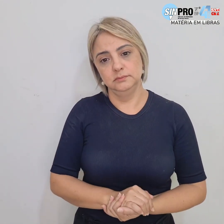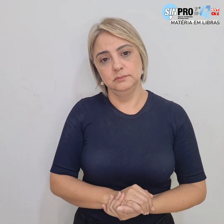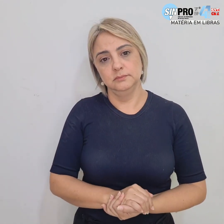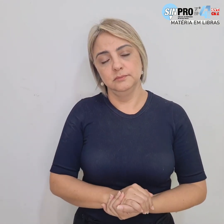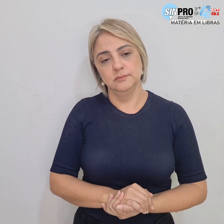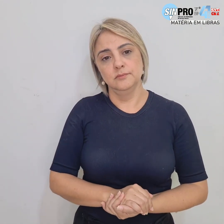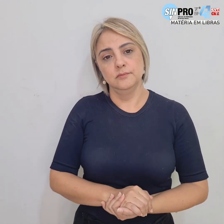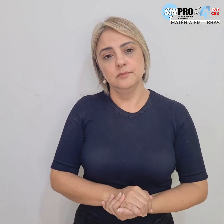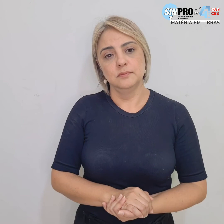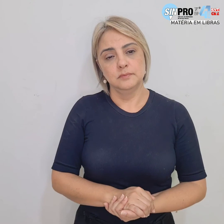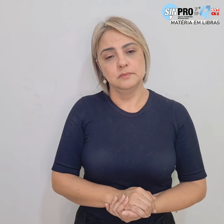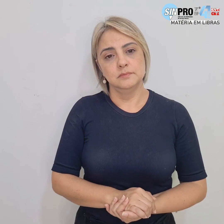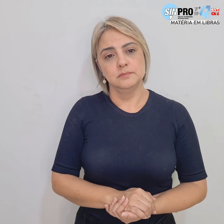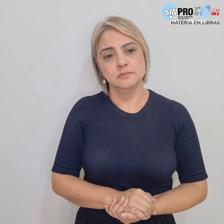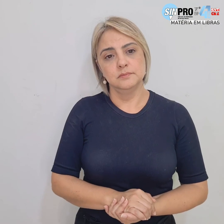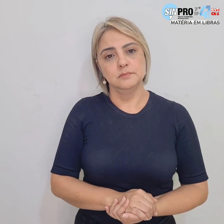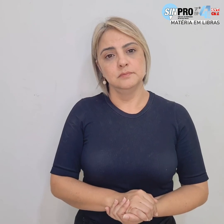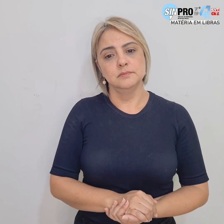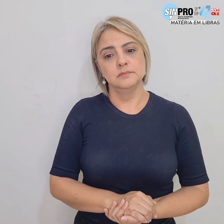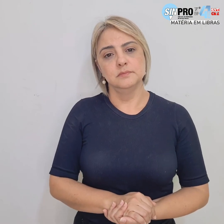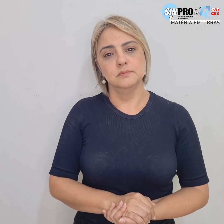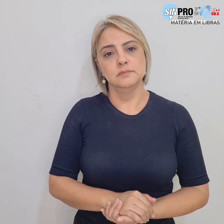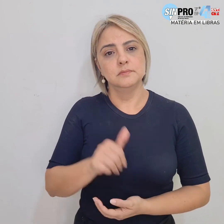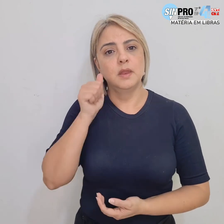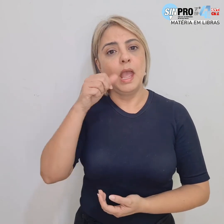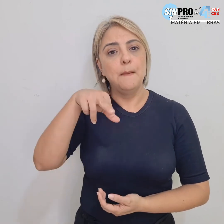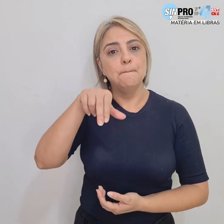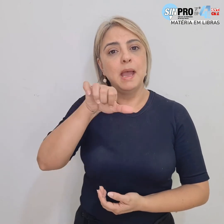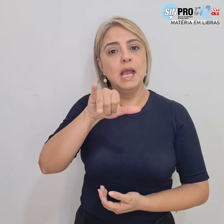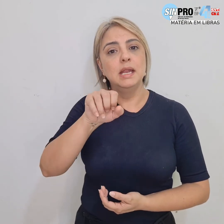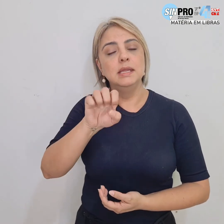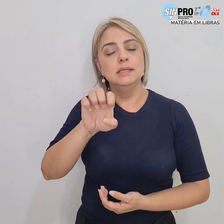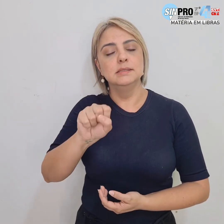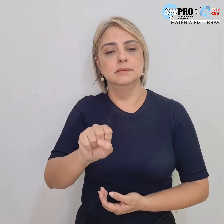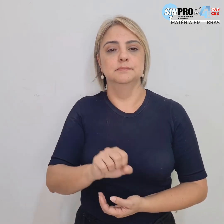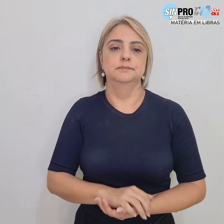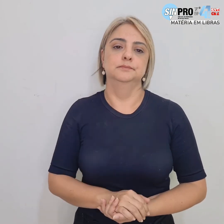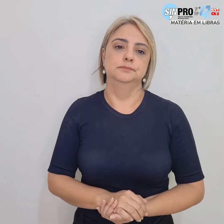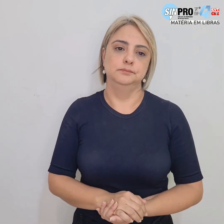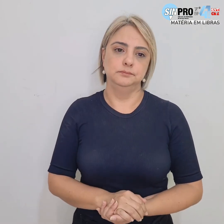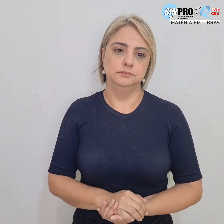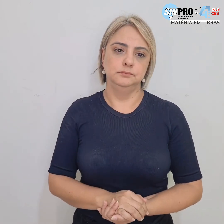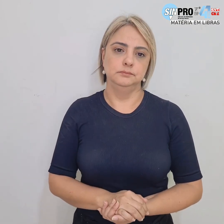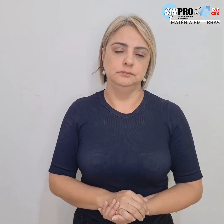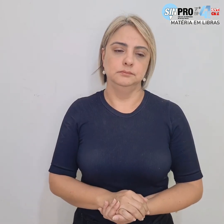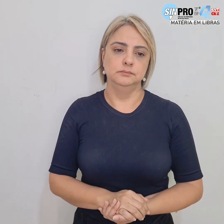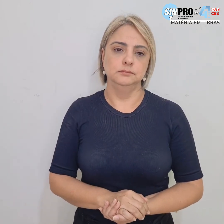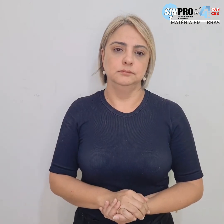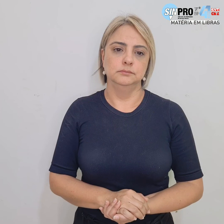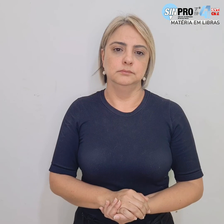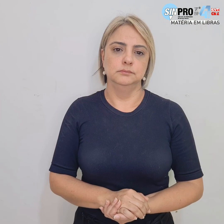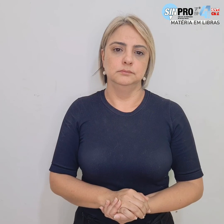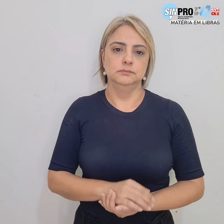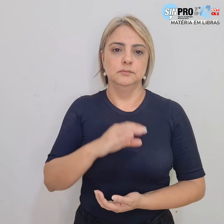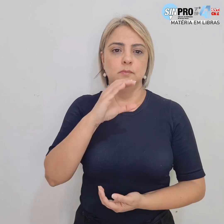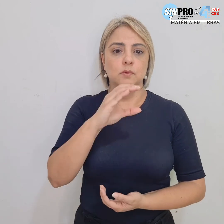Edição: Marise Muniz. Fonte: CUT Brasil.